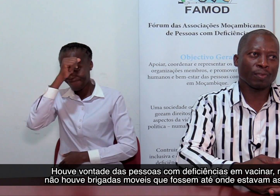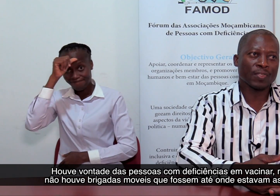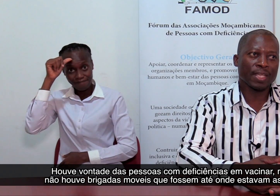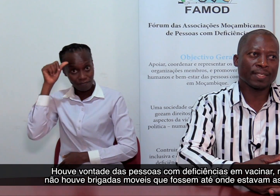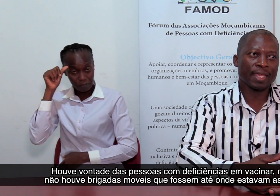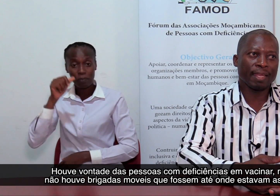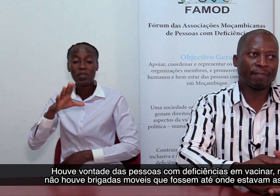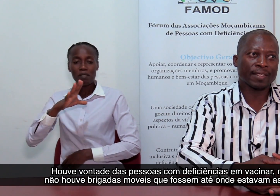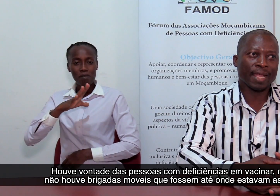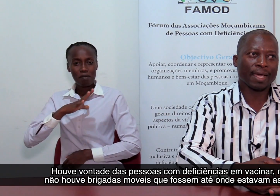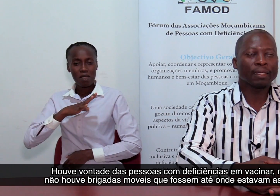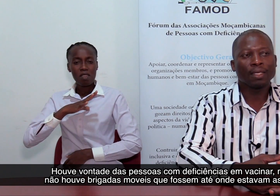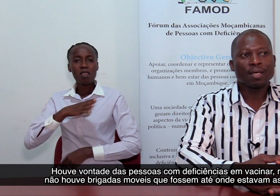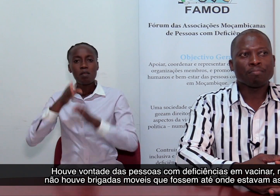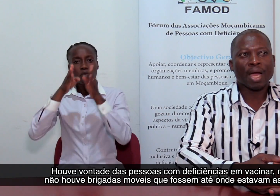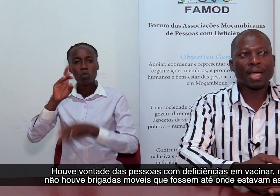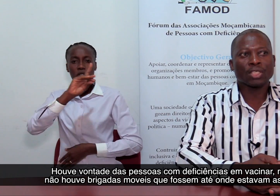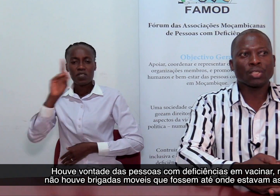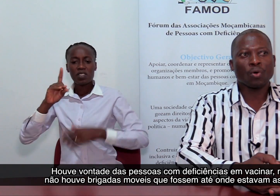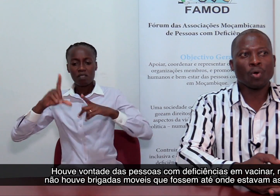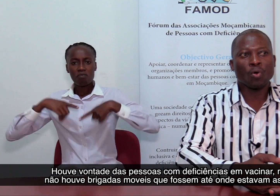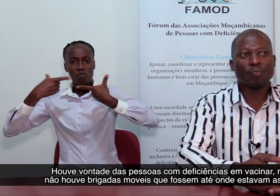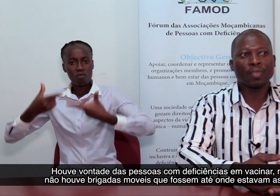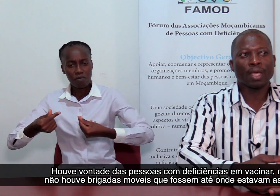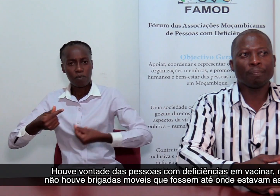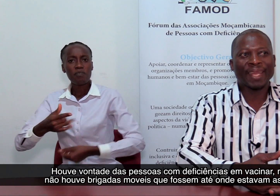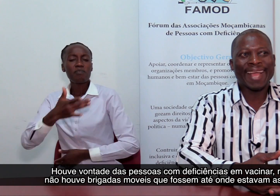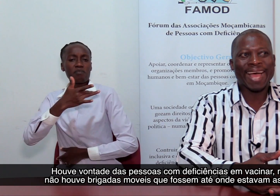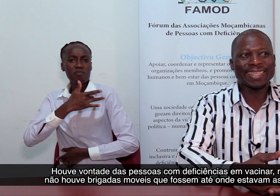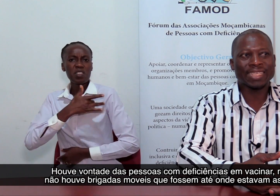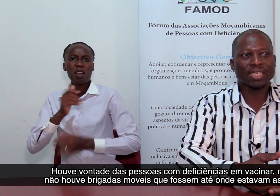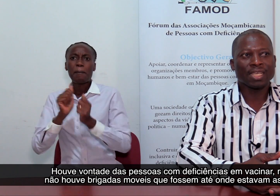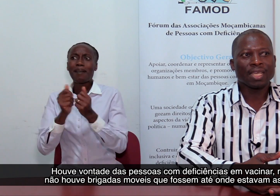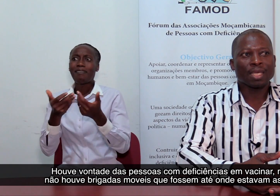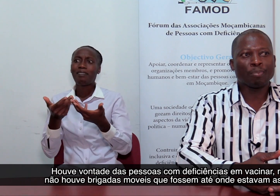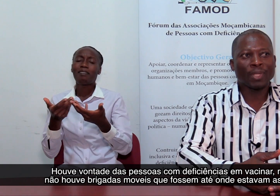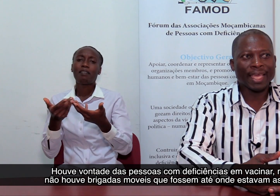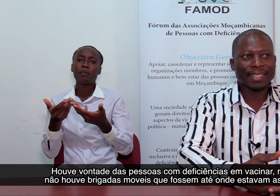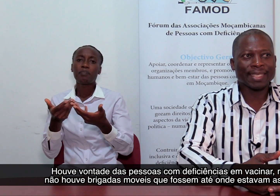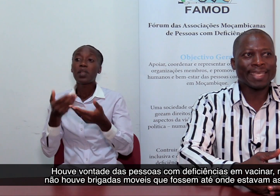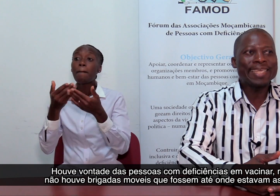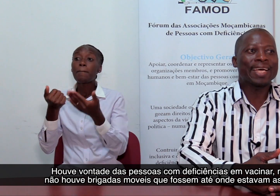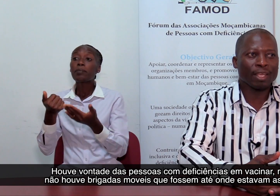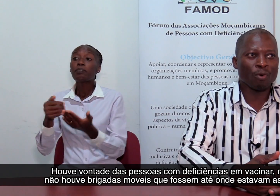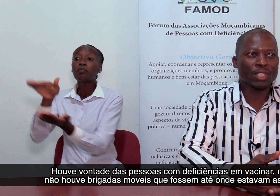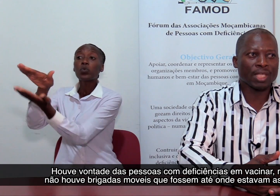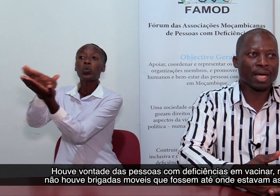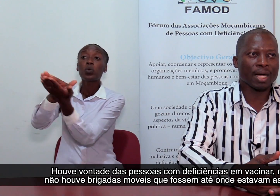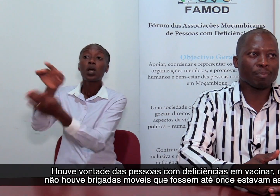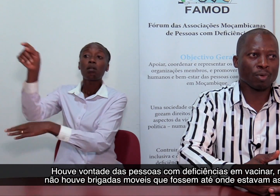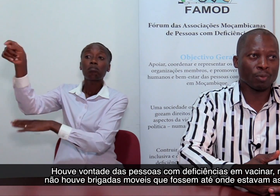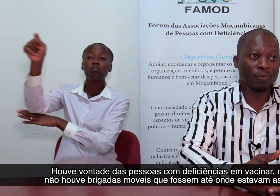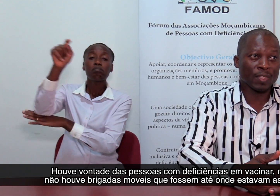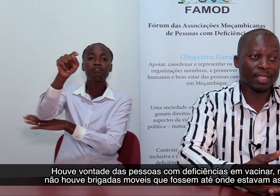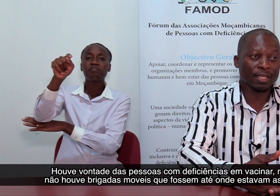pessoas com deficiência irem vacinar, mas não houve brigadas que pudesse ir onde está